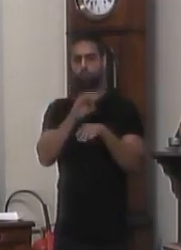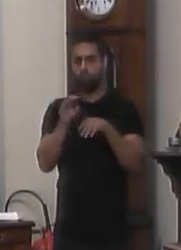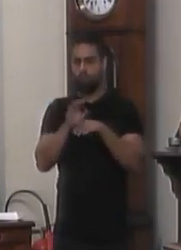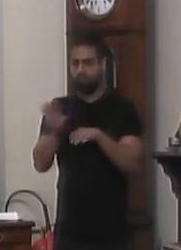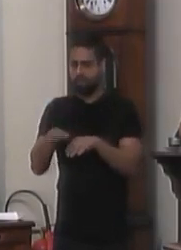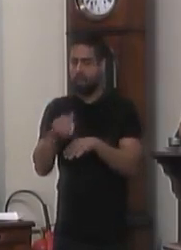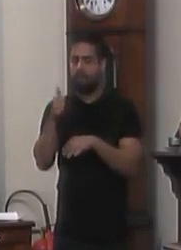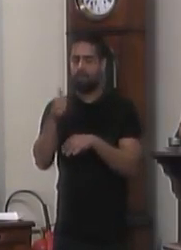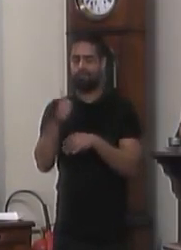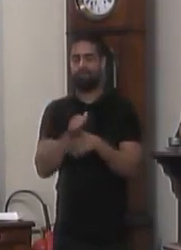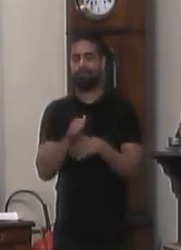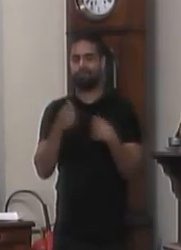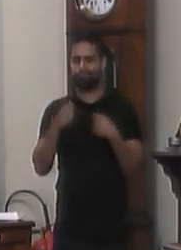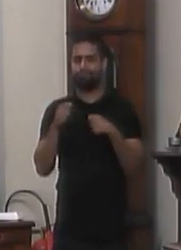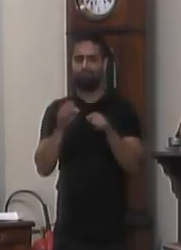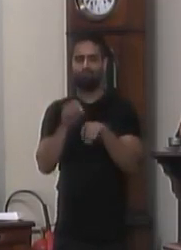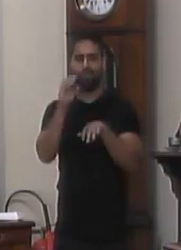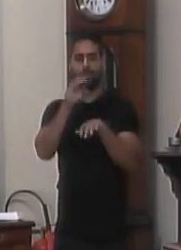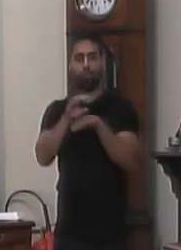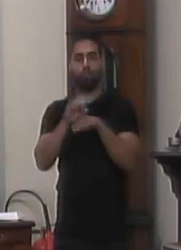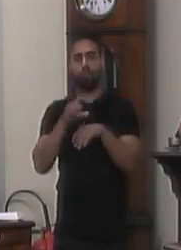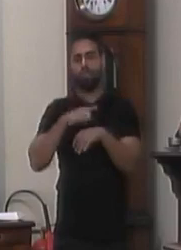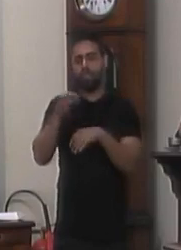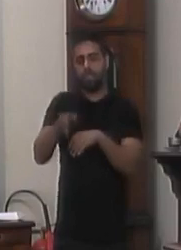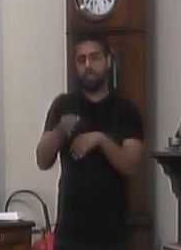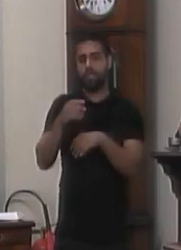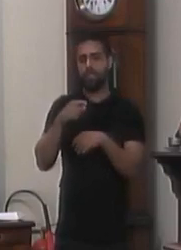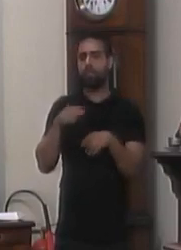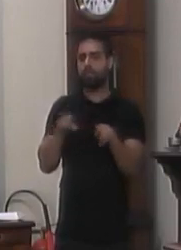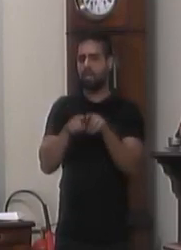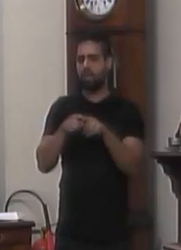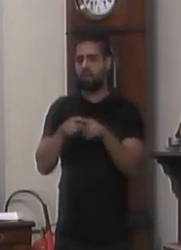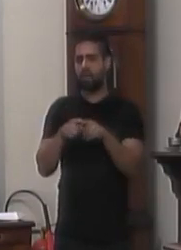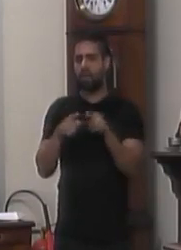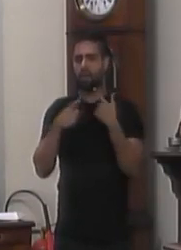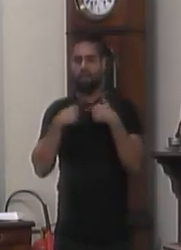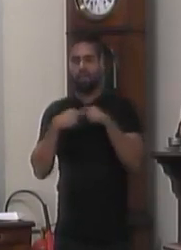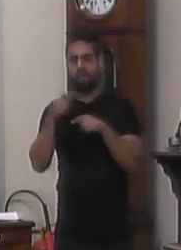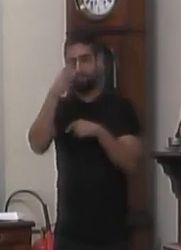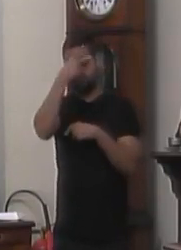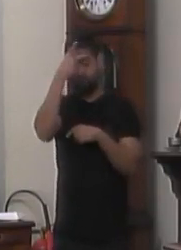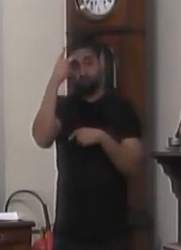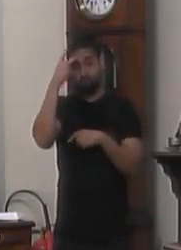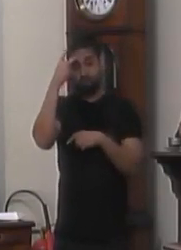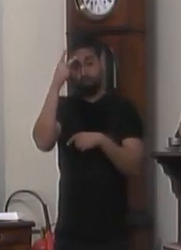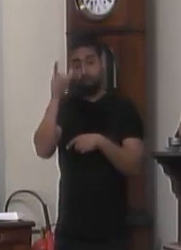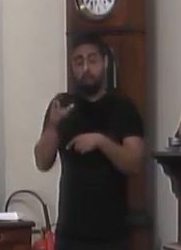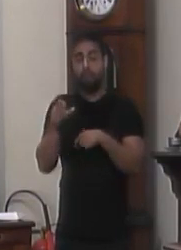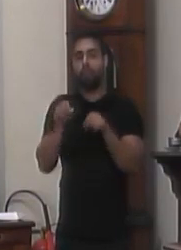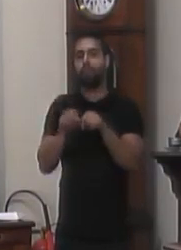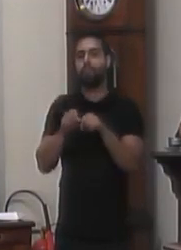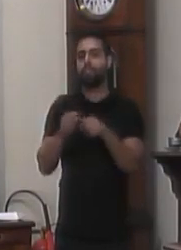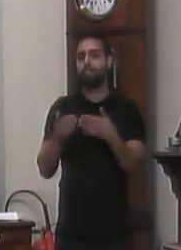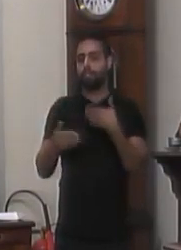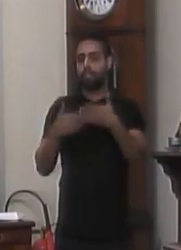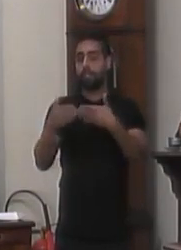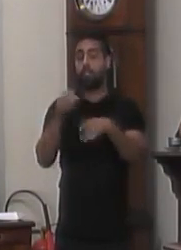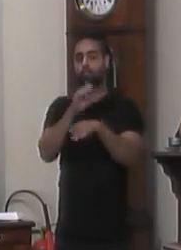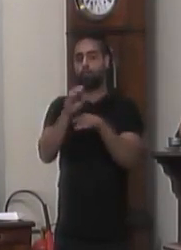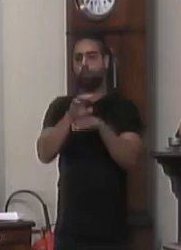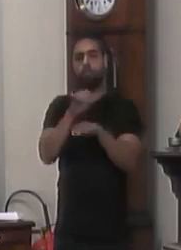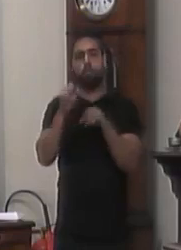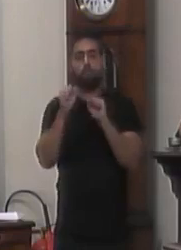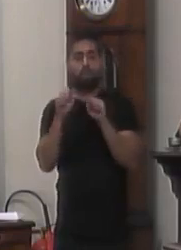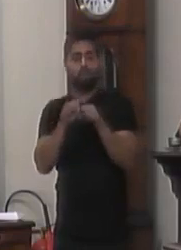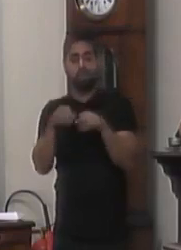melhor meio, né? Então, eu tenho certeza que é um interesse do prefeito também em tocar esses concursos aí. O que a gente puder